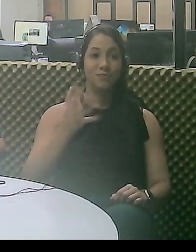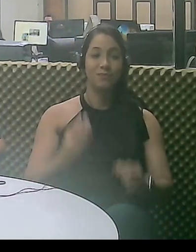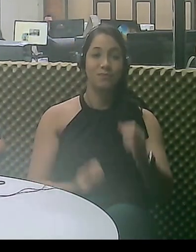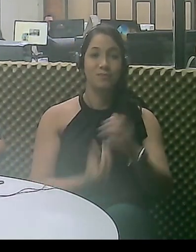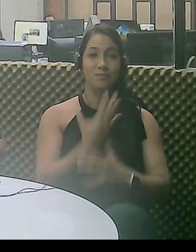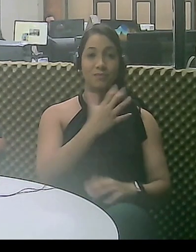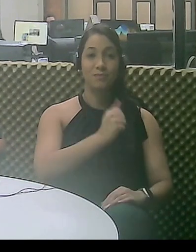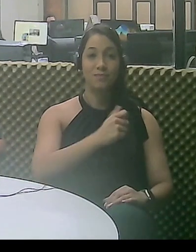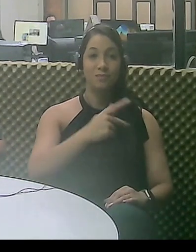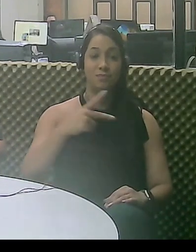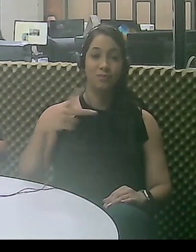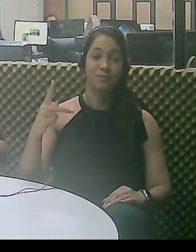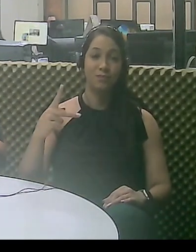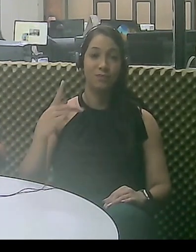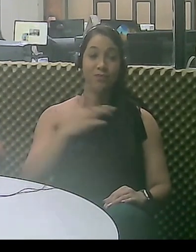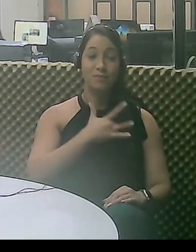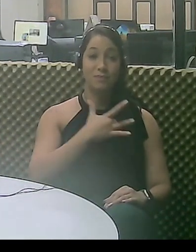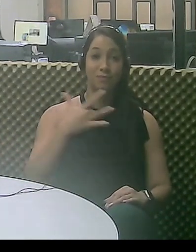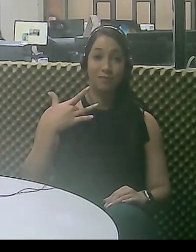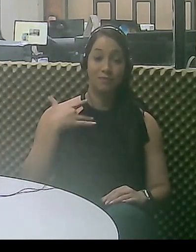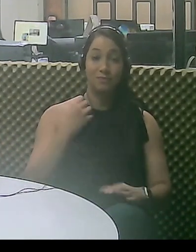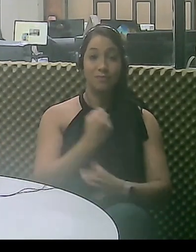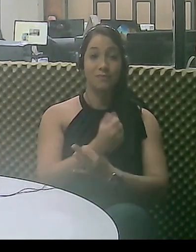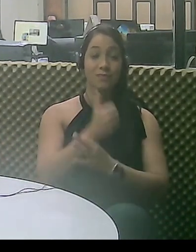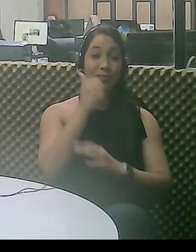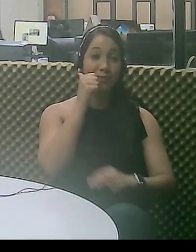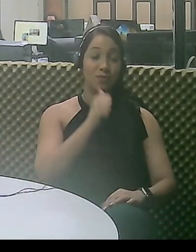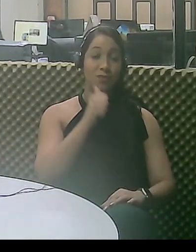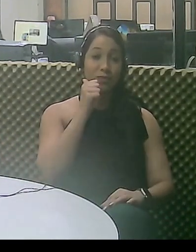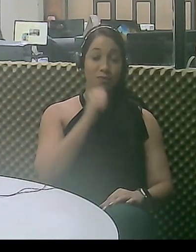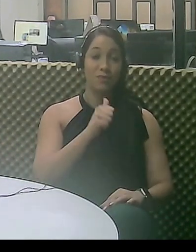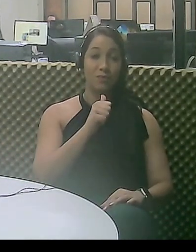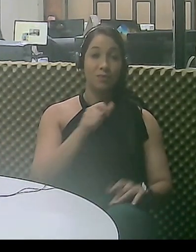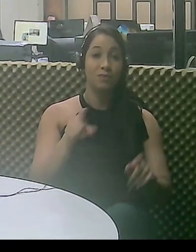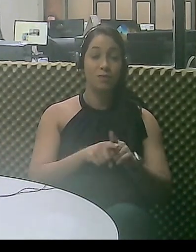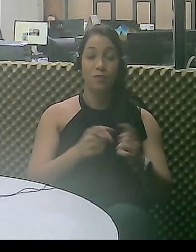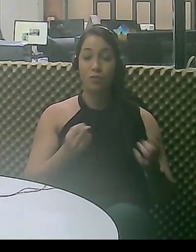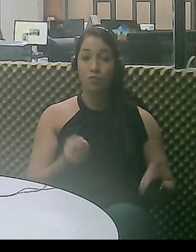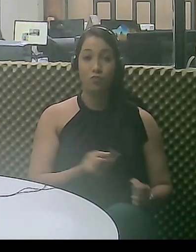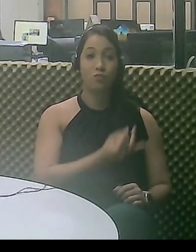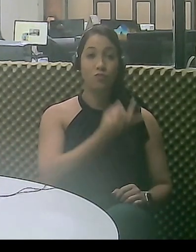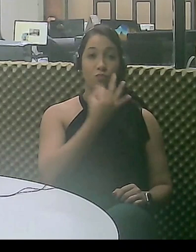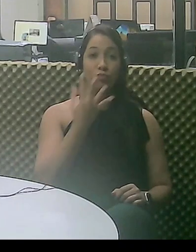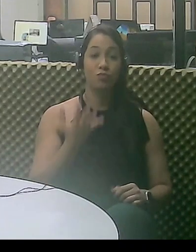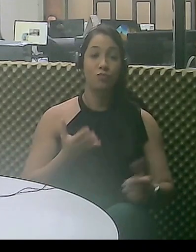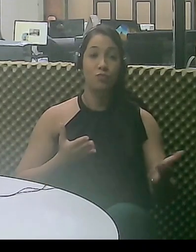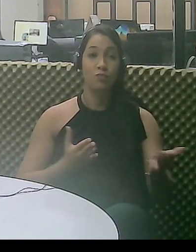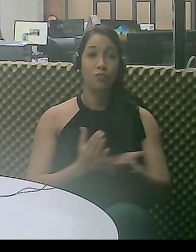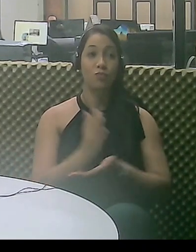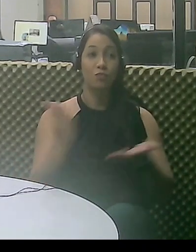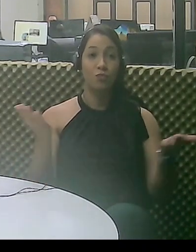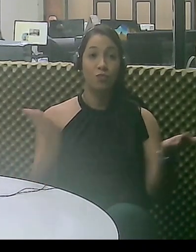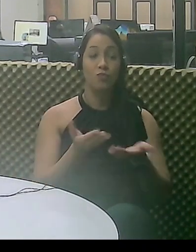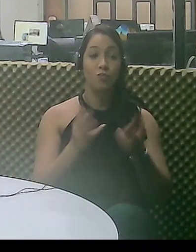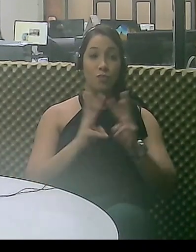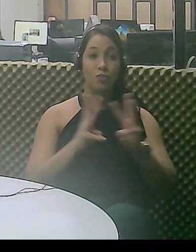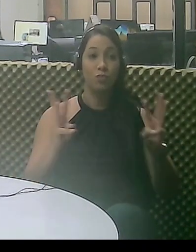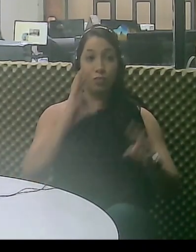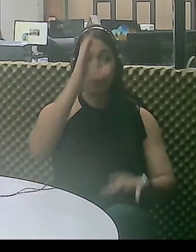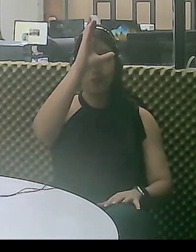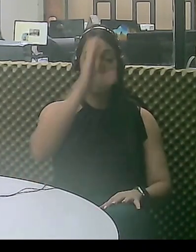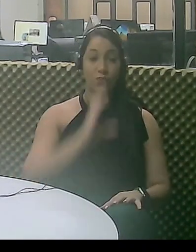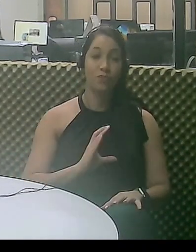Uberlândia. Ela já criou aplicativos de saúde, de segurança para mulher e muitos outros. Agora lança o Portal